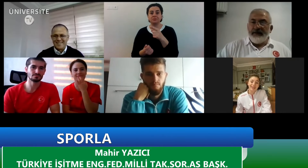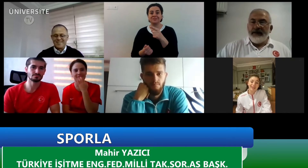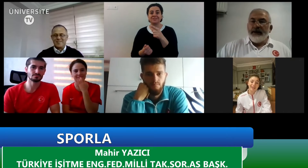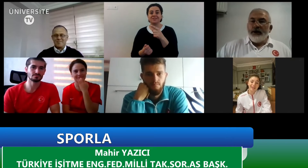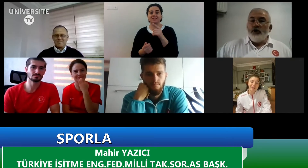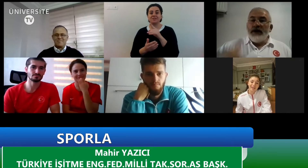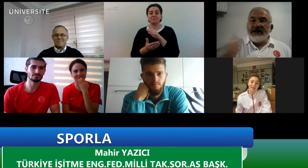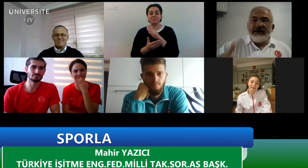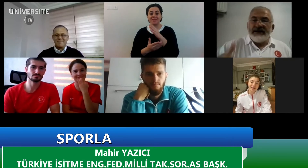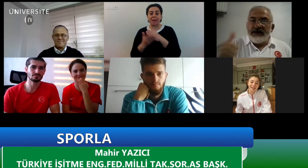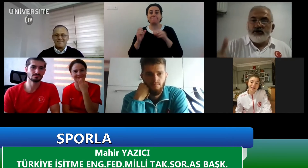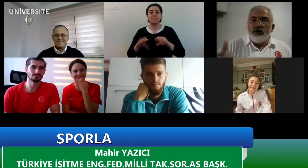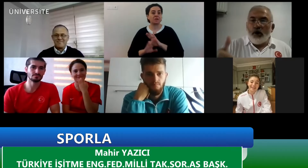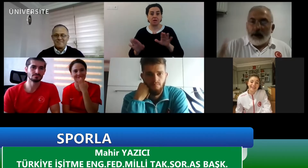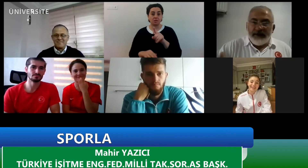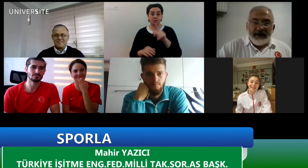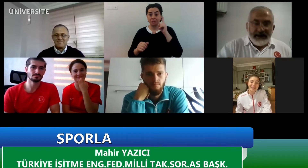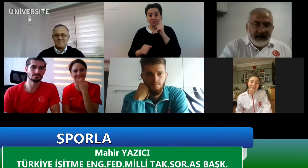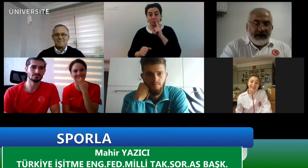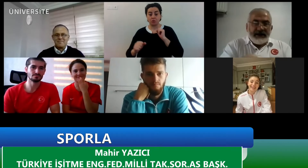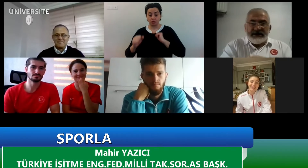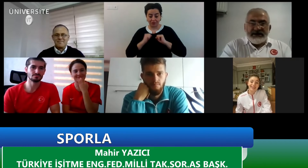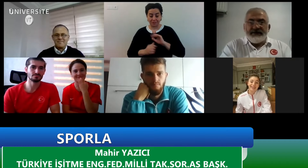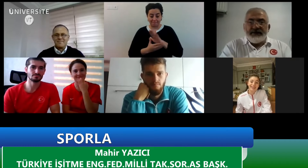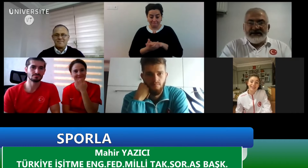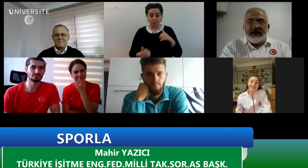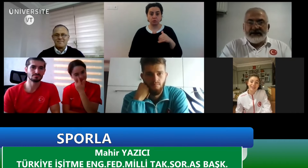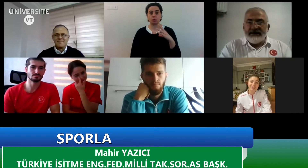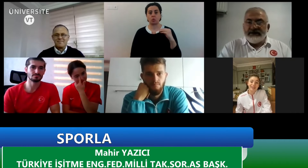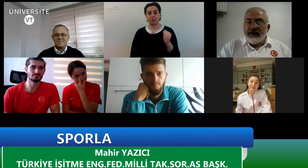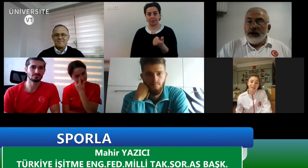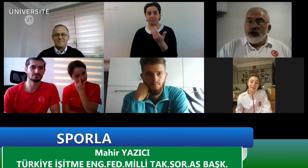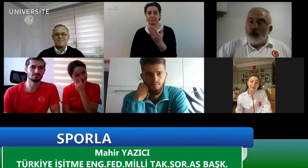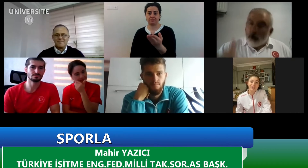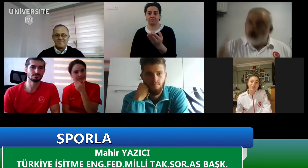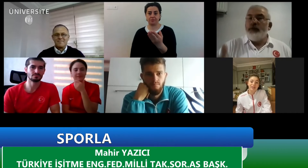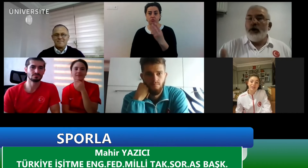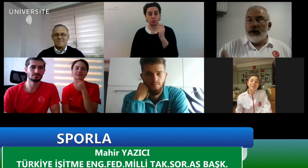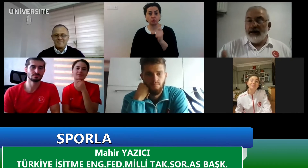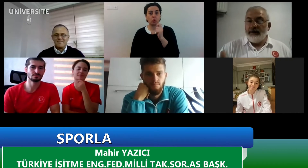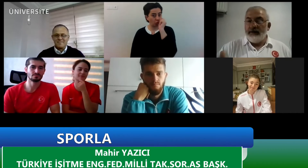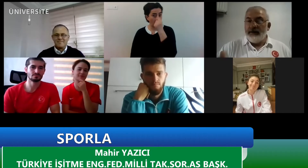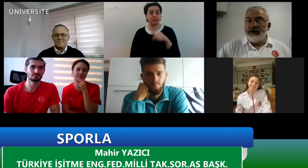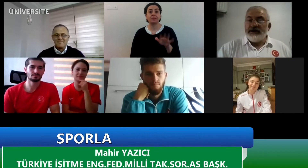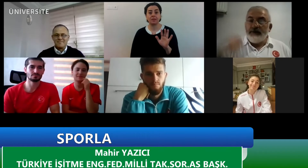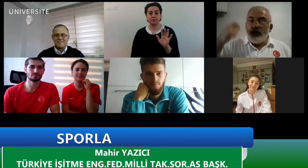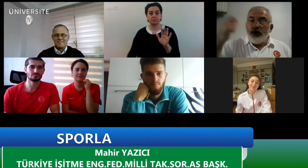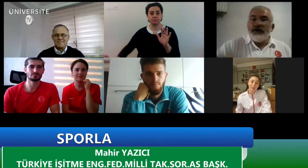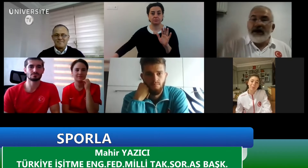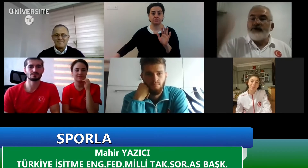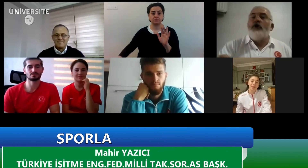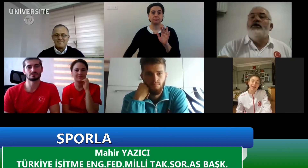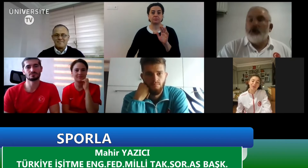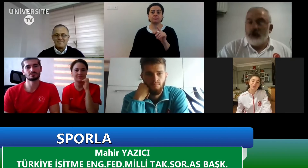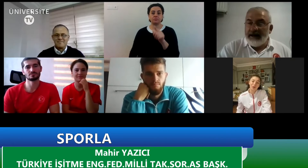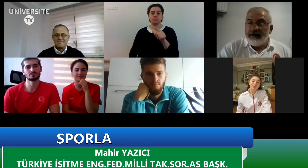hikayesinde üniversite mezunu olabilmek, diğer arkadaşlarım da bize katılır, çok zor bir olay. İşte bu